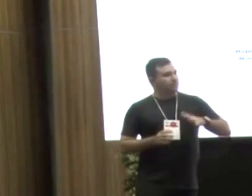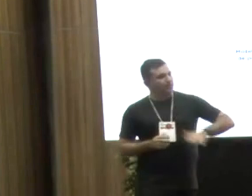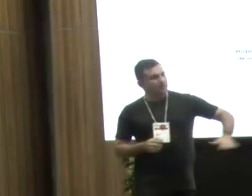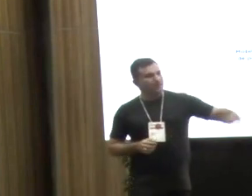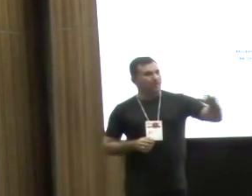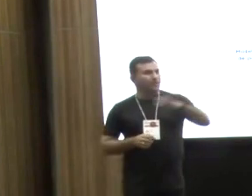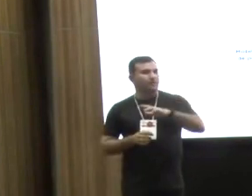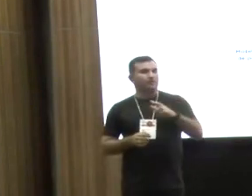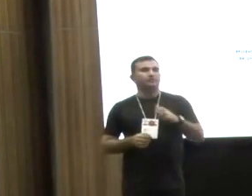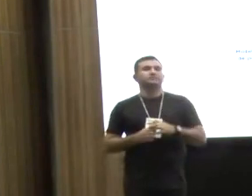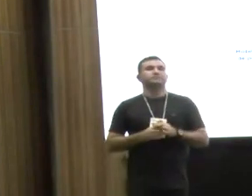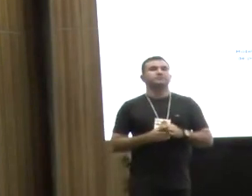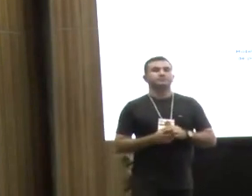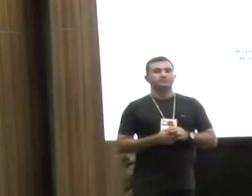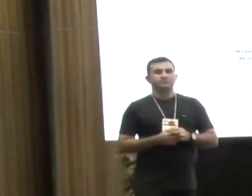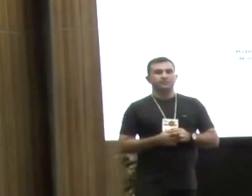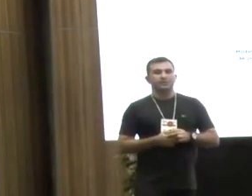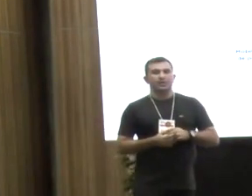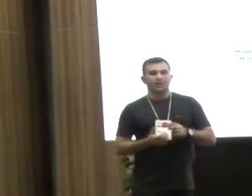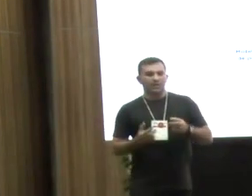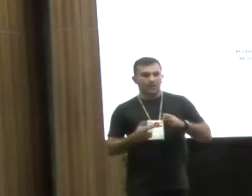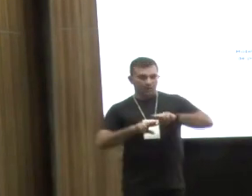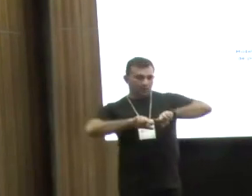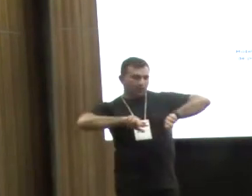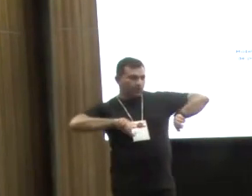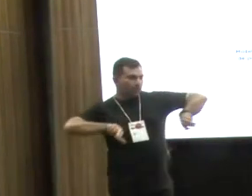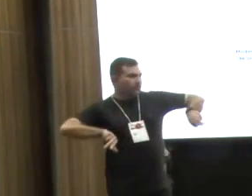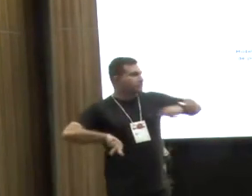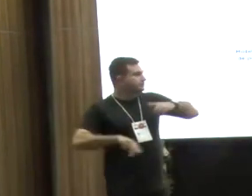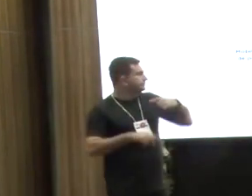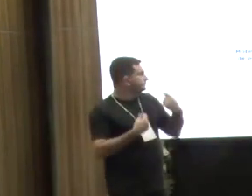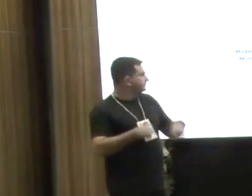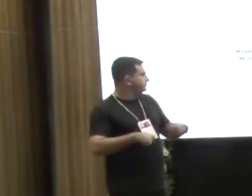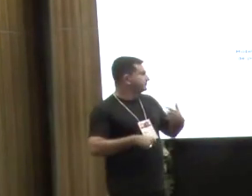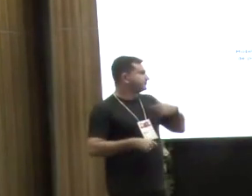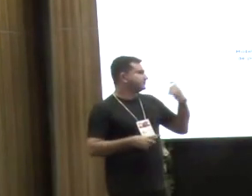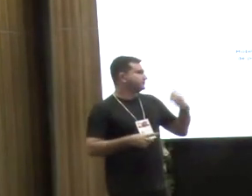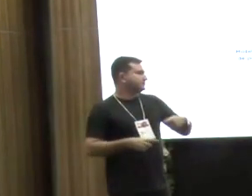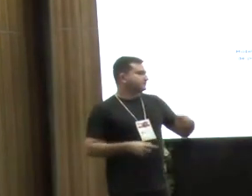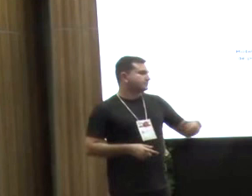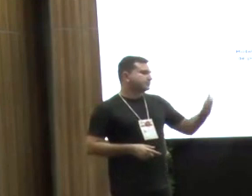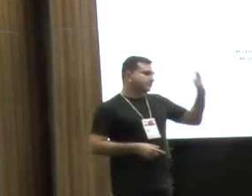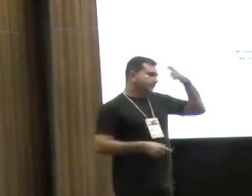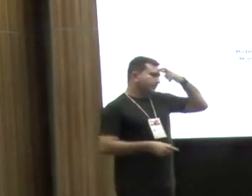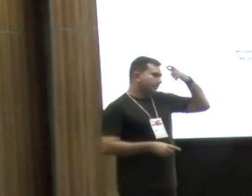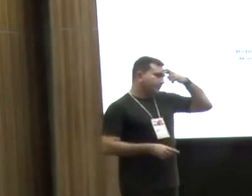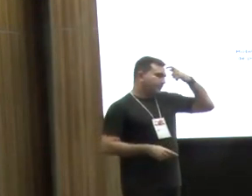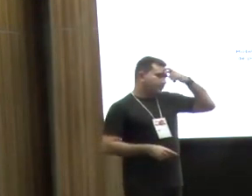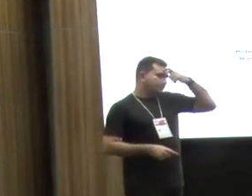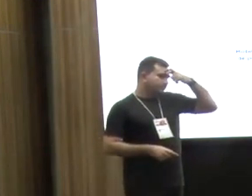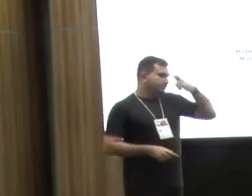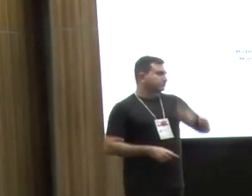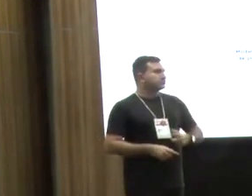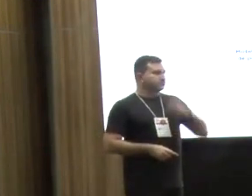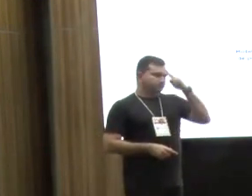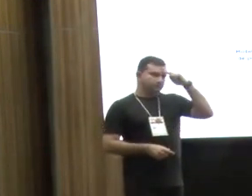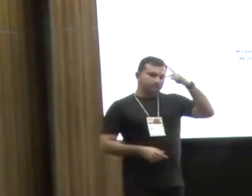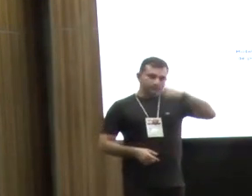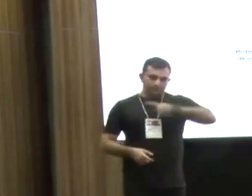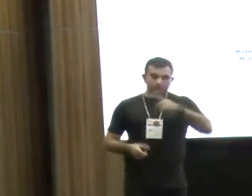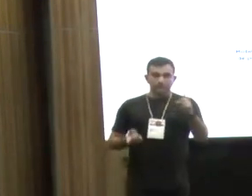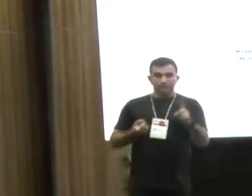dos recursos, eu preciso ter consciência de si e